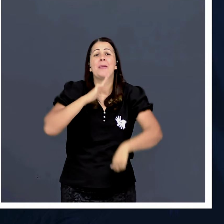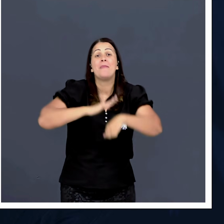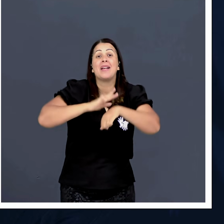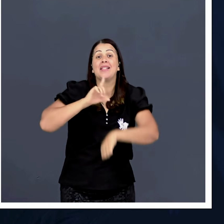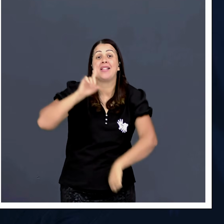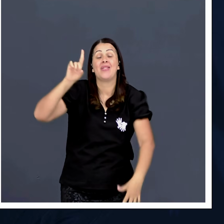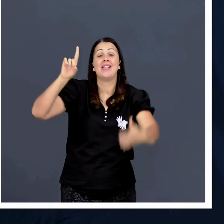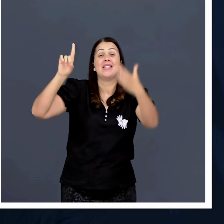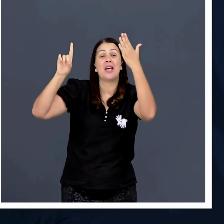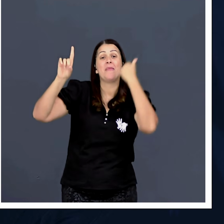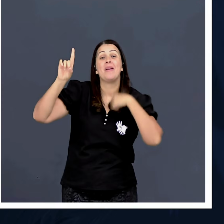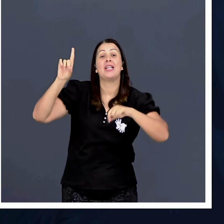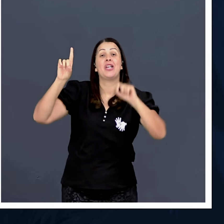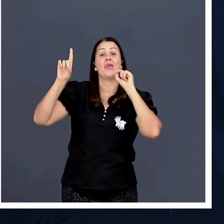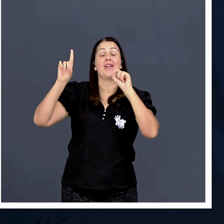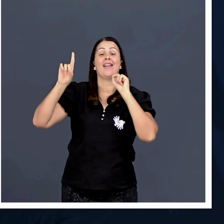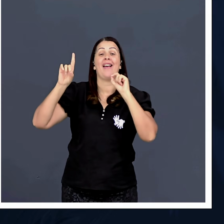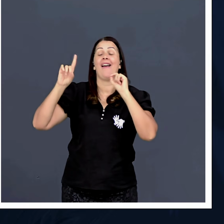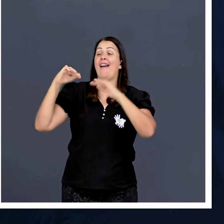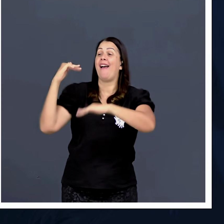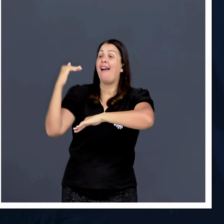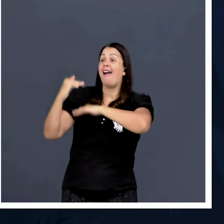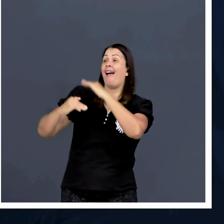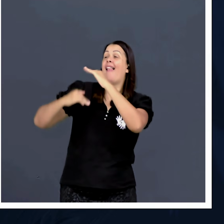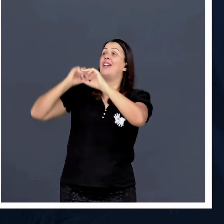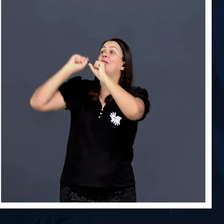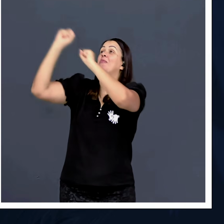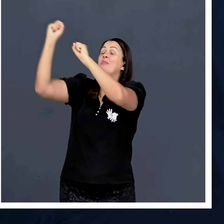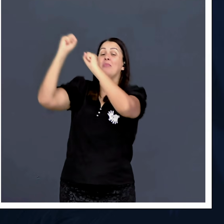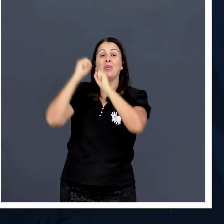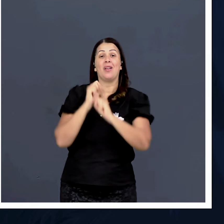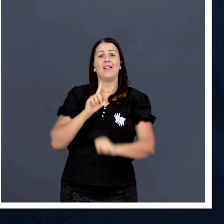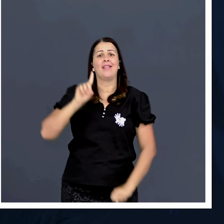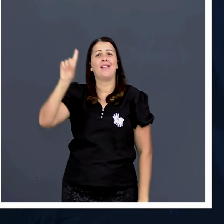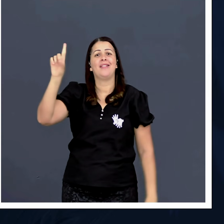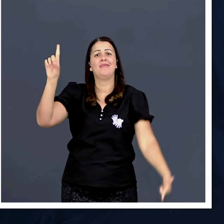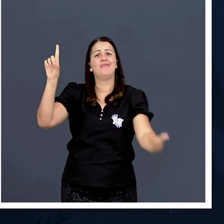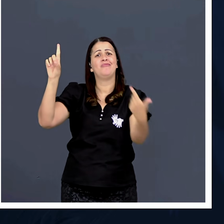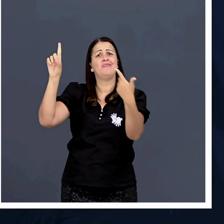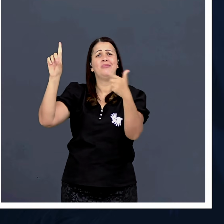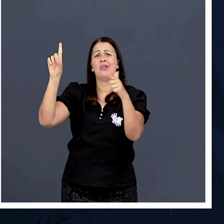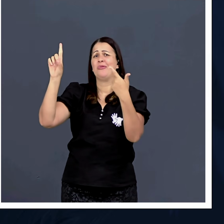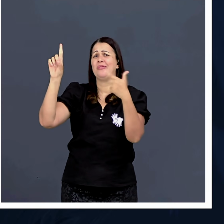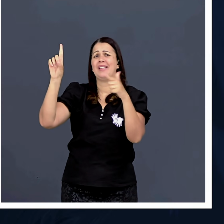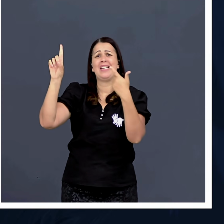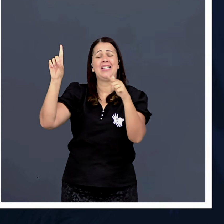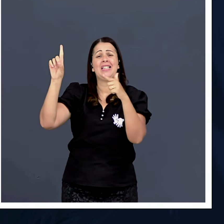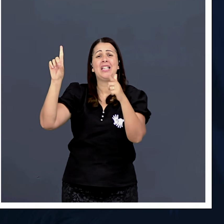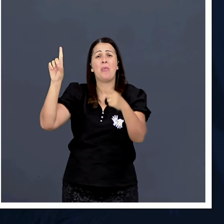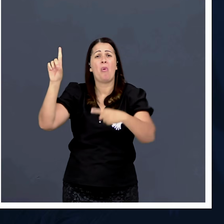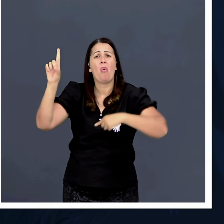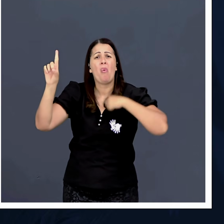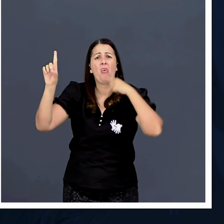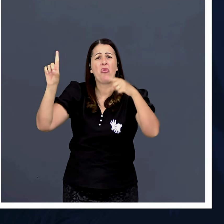Deus é saber que, além de ser todo-poderoso, nele não há sombra